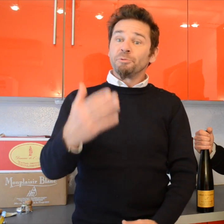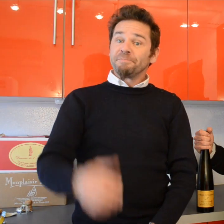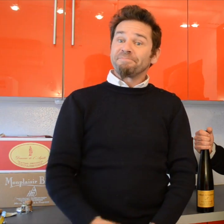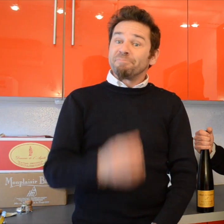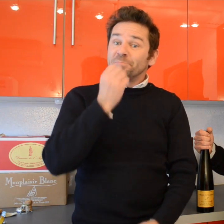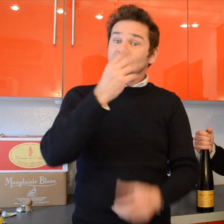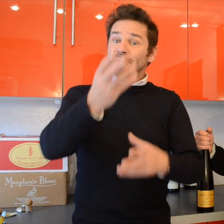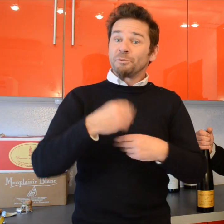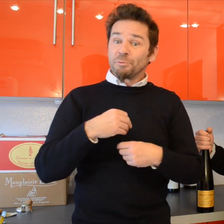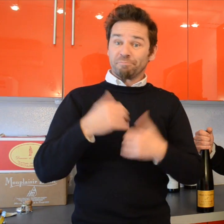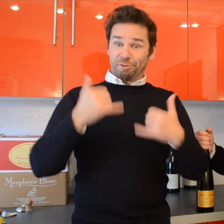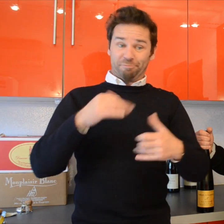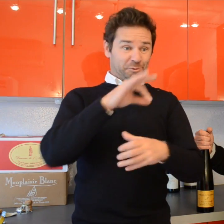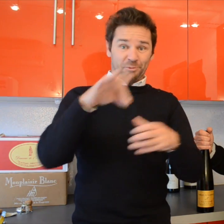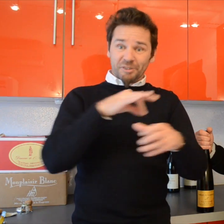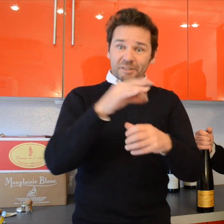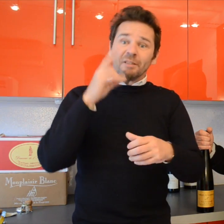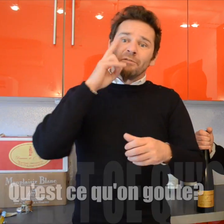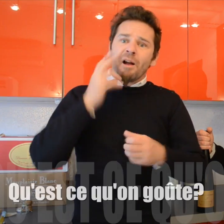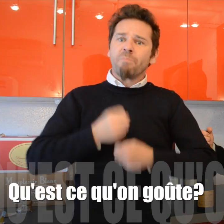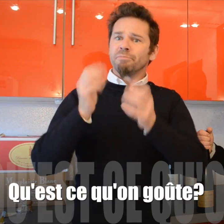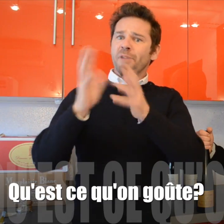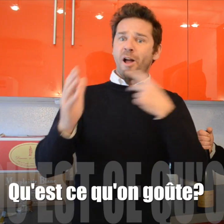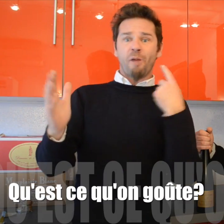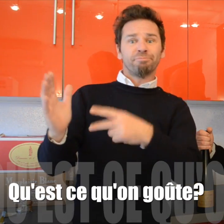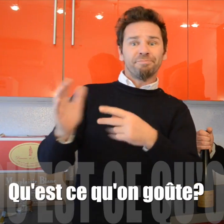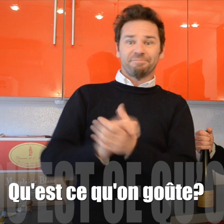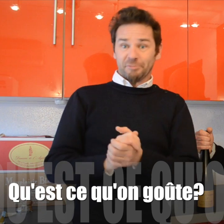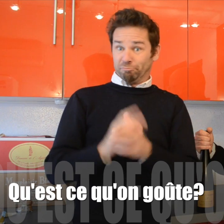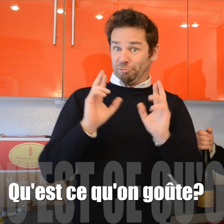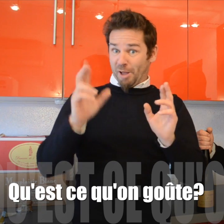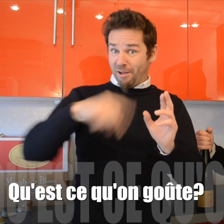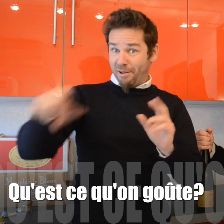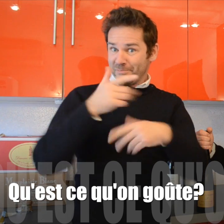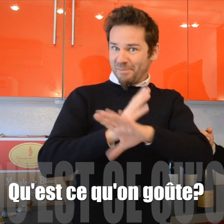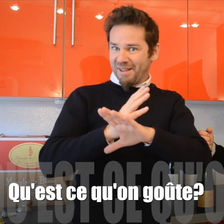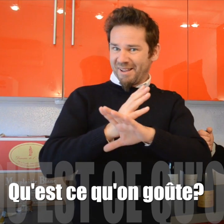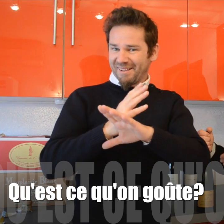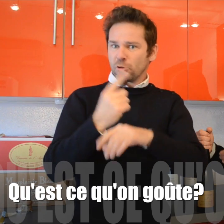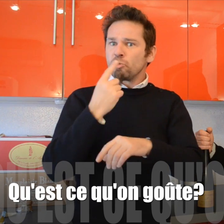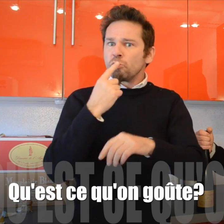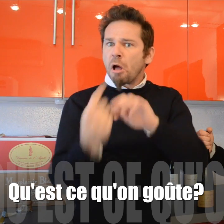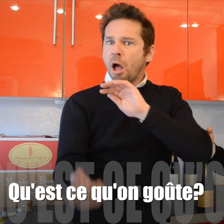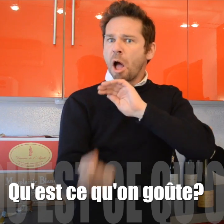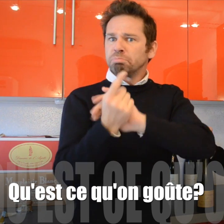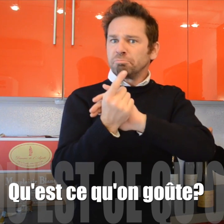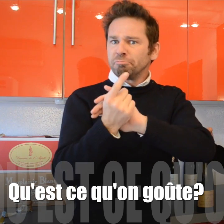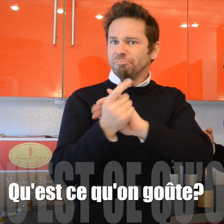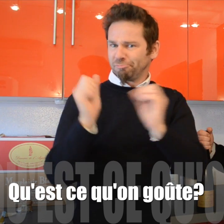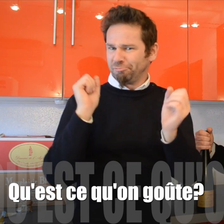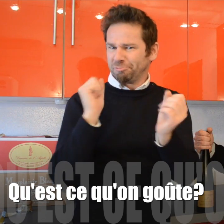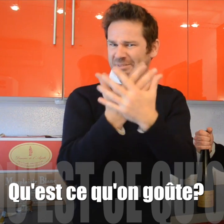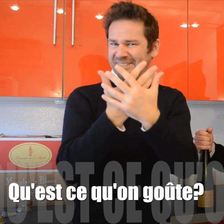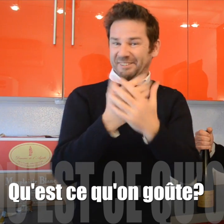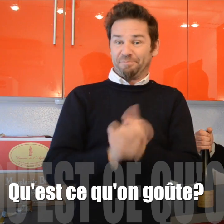bienvenue dans la cuisine de Par les vins avec les mains. J'espère que vous êtes prêts à une petite surprise dégustative, parce qu'aujourd'hui, nous avons choisi un vin